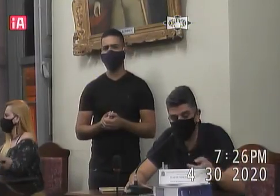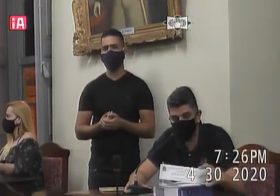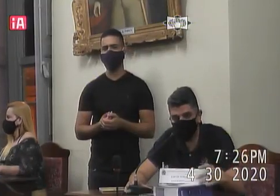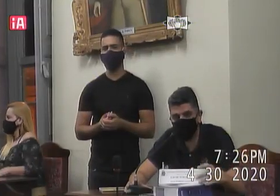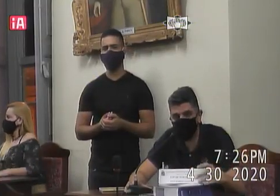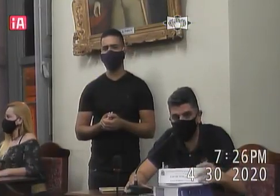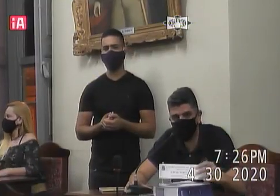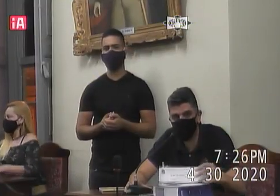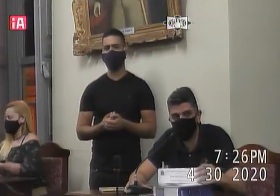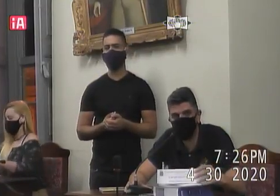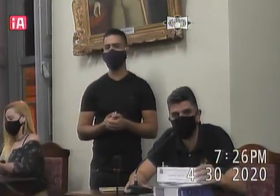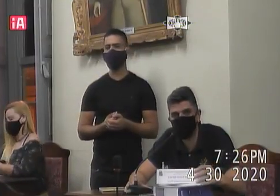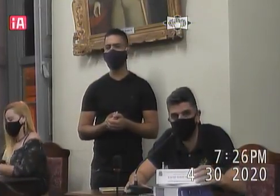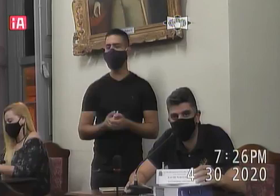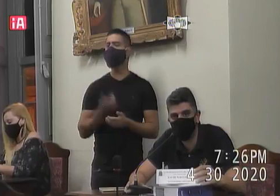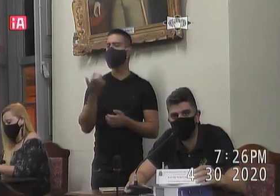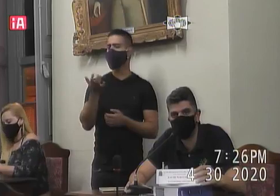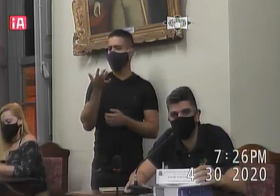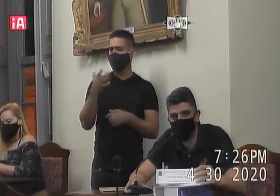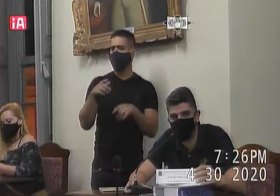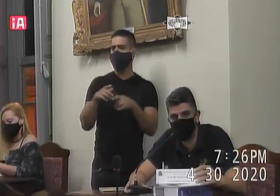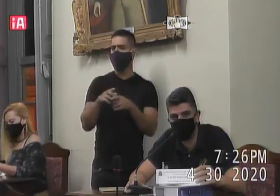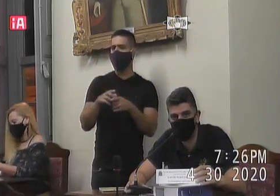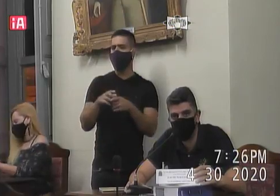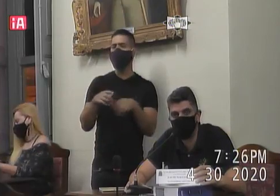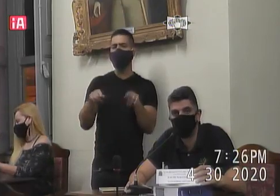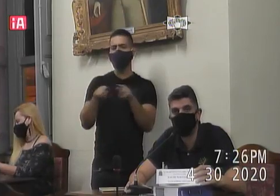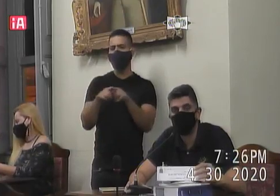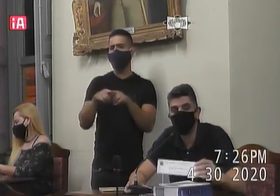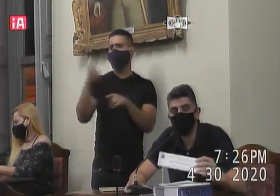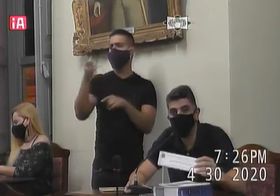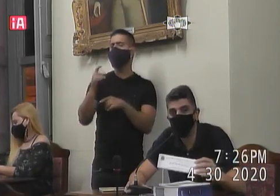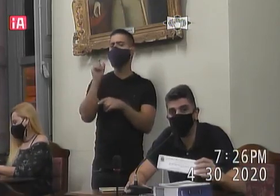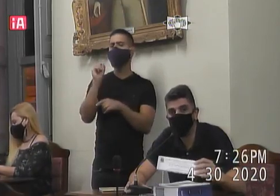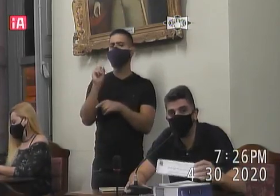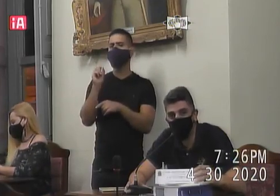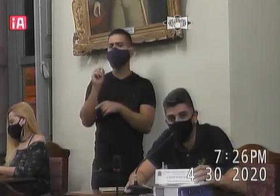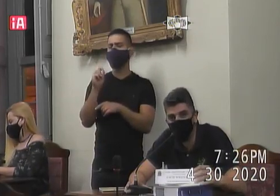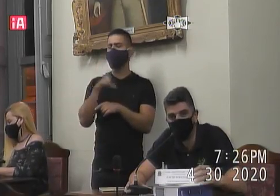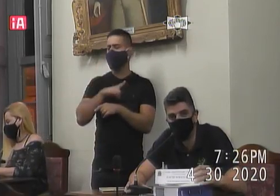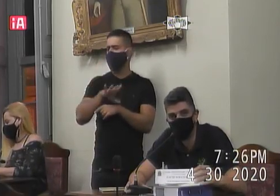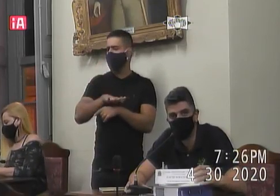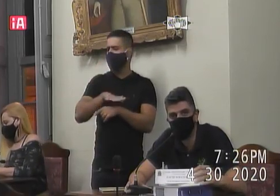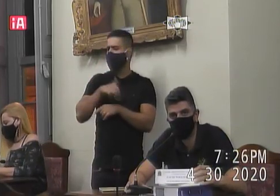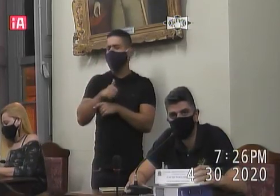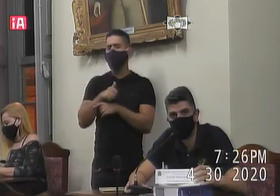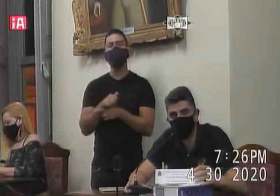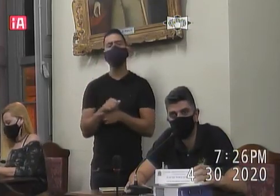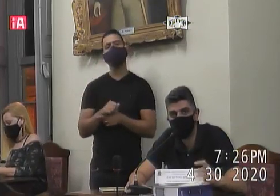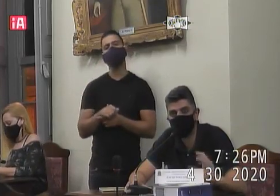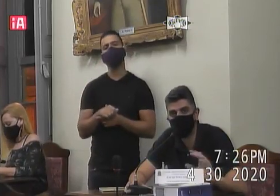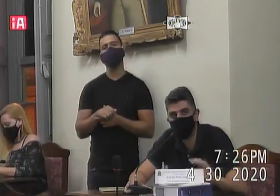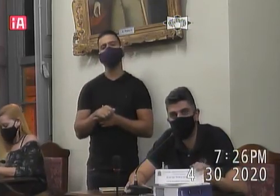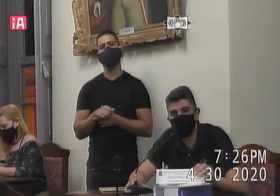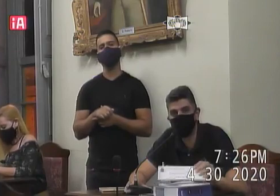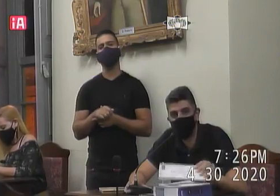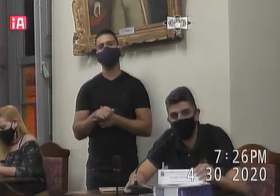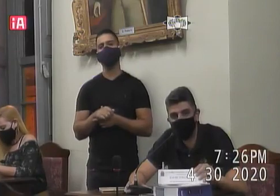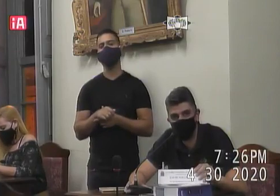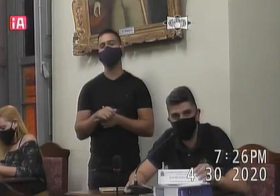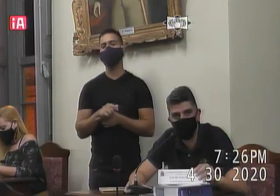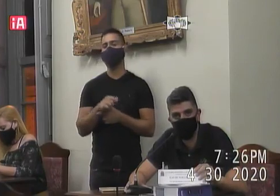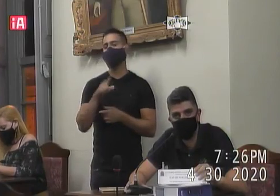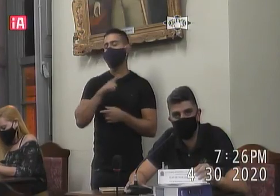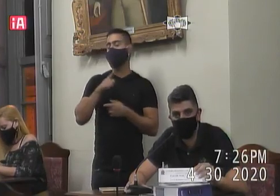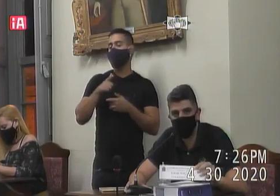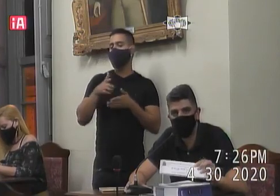Eu quero deixar claro, quero registrar aqui nessa casa o meu orgulho de ser da